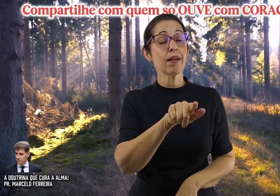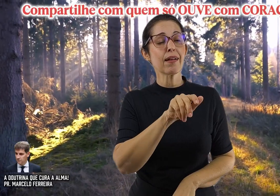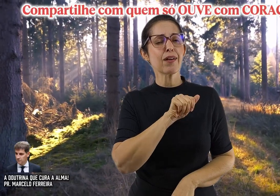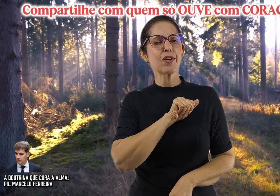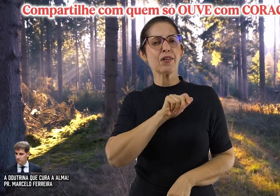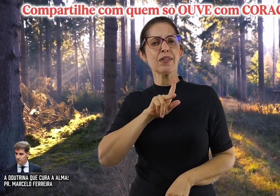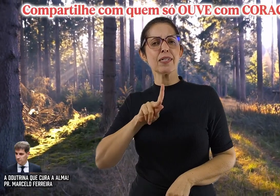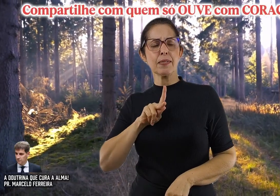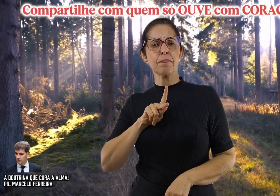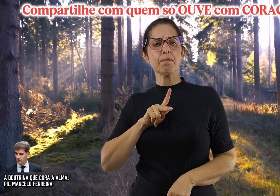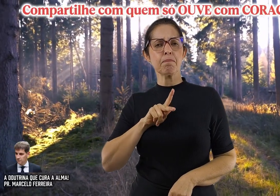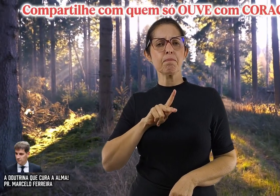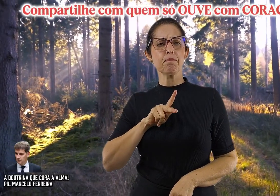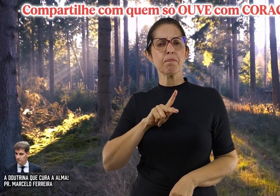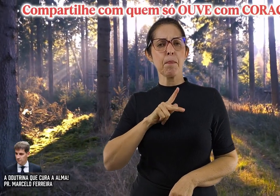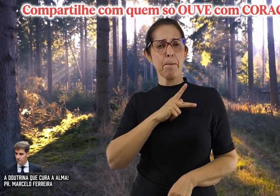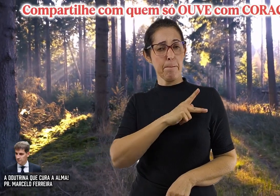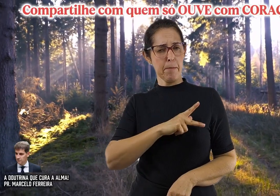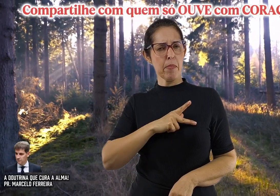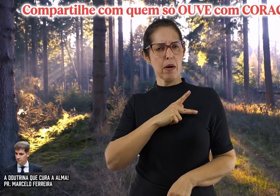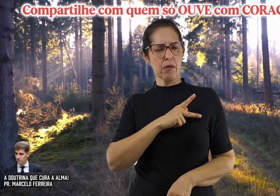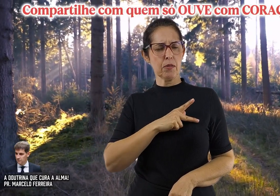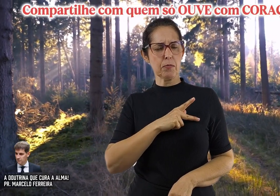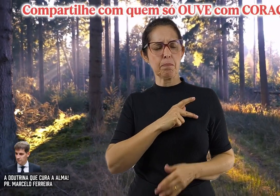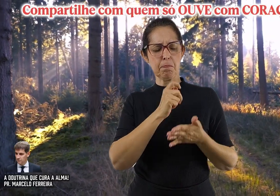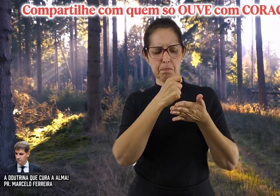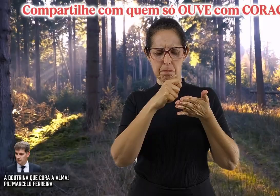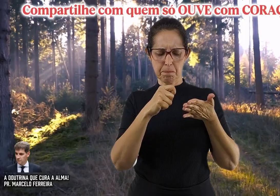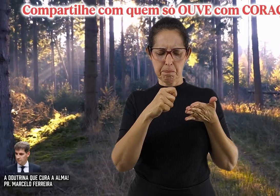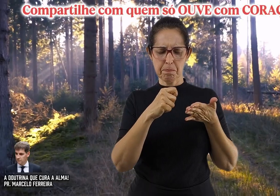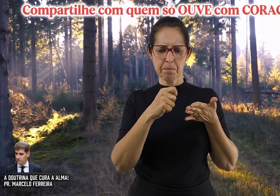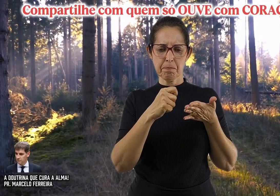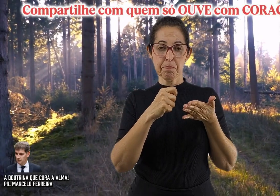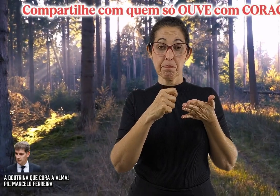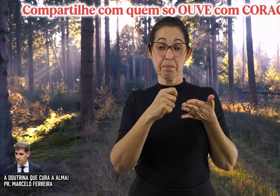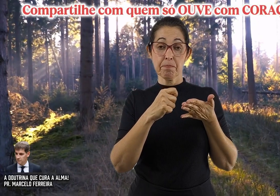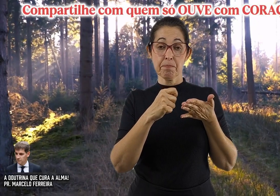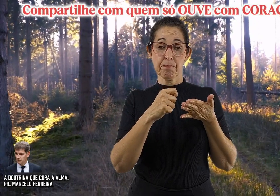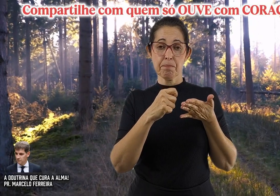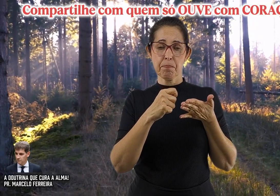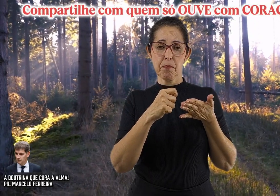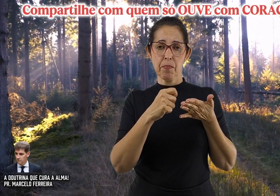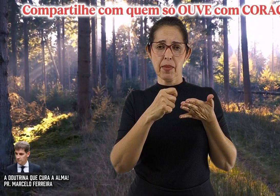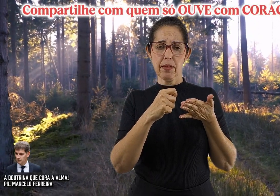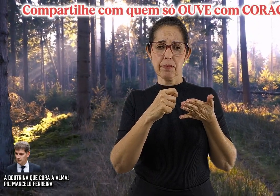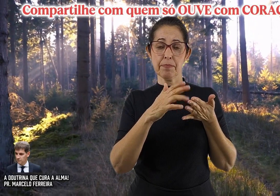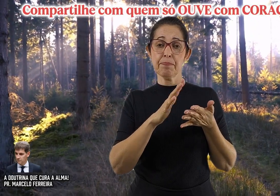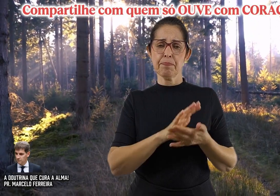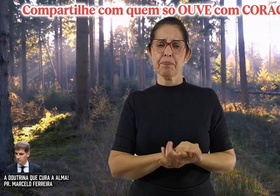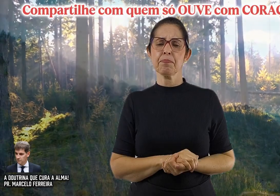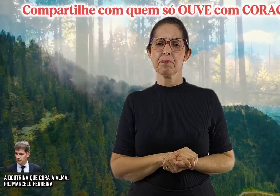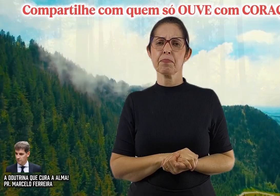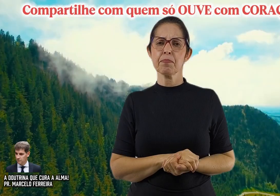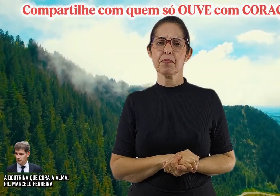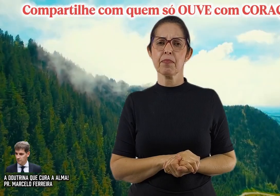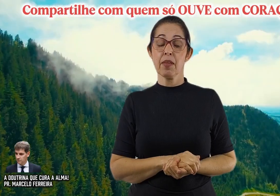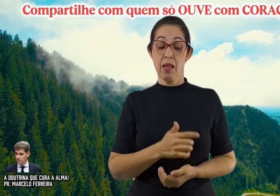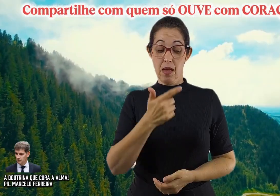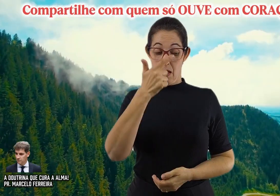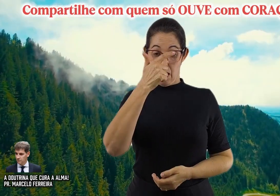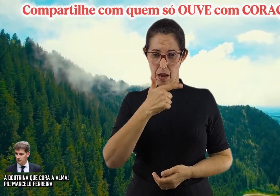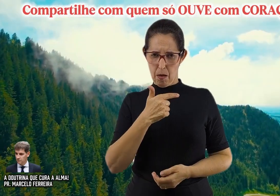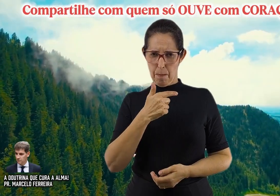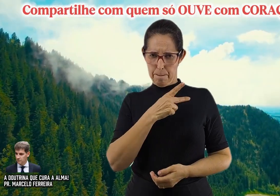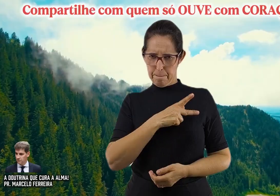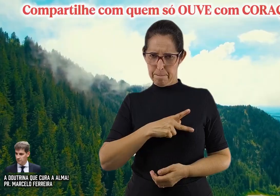ele fala assim, é um versículo que você lê assim, ele até impressiona talvez. Paulo fala assim, e eu fui